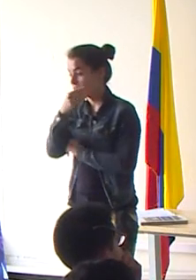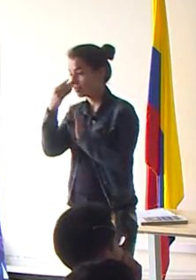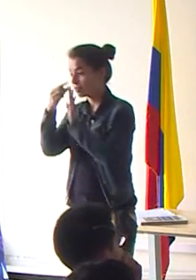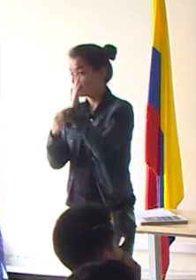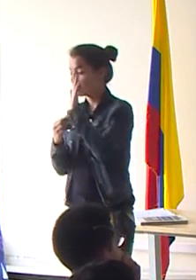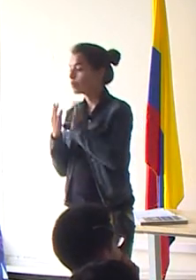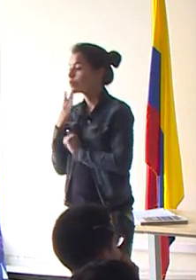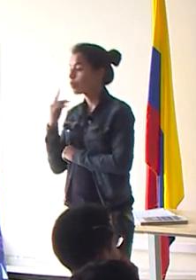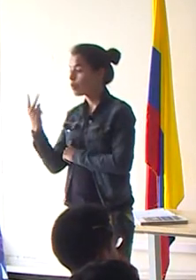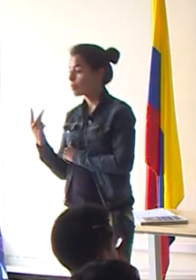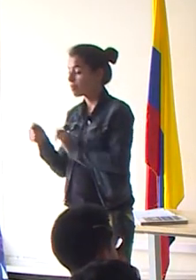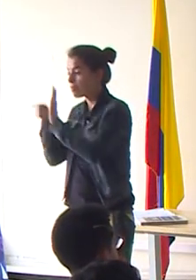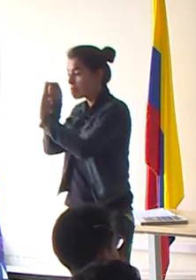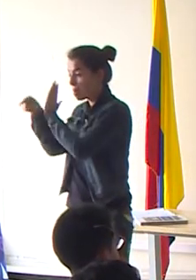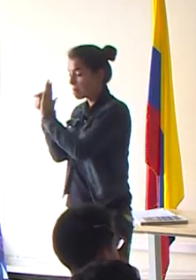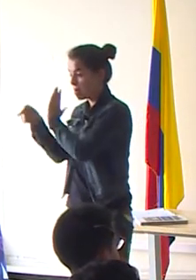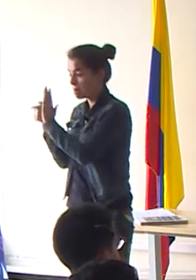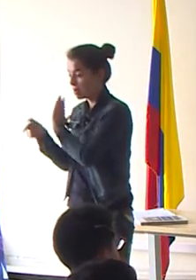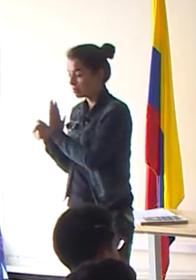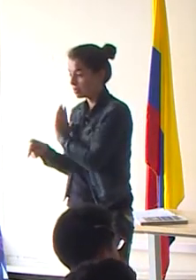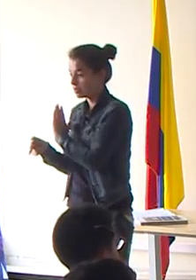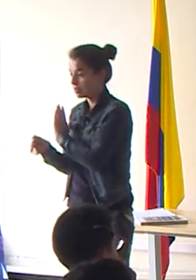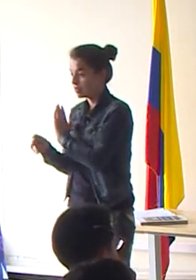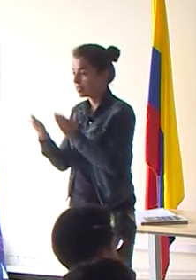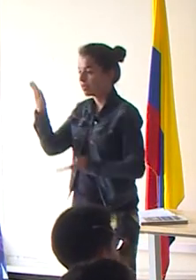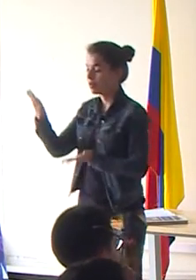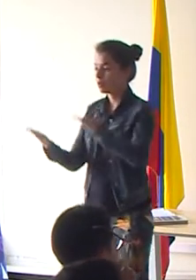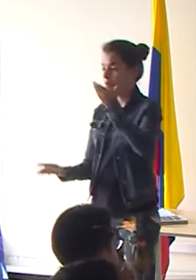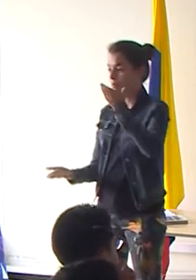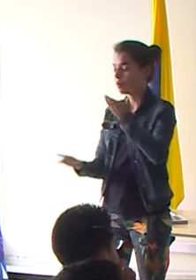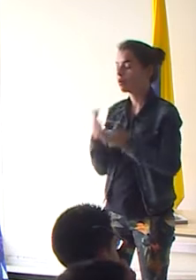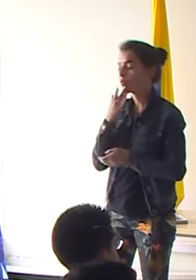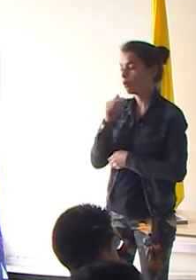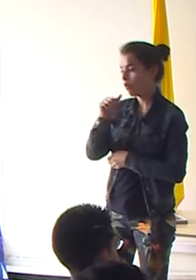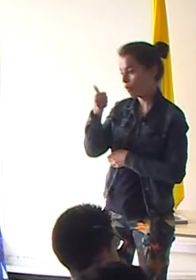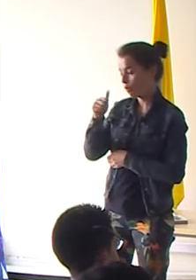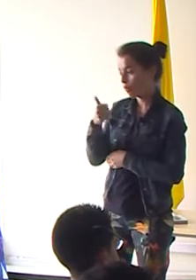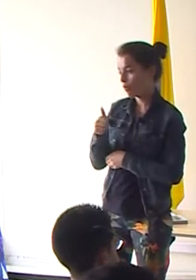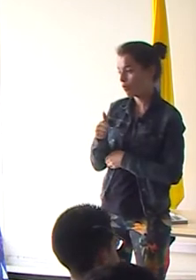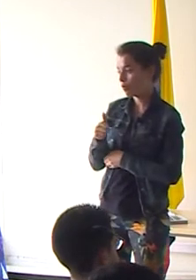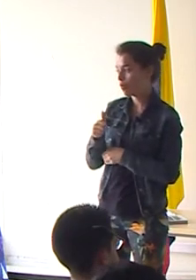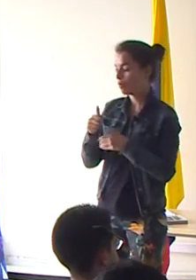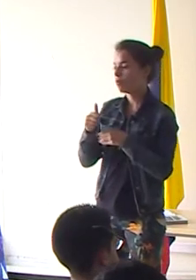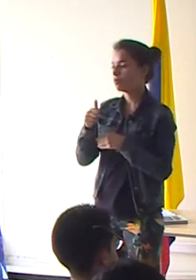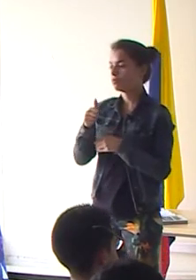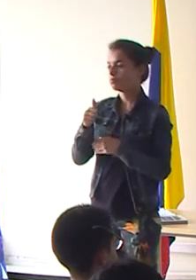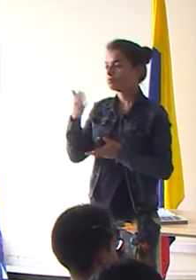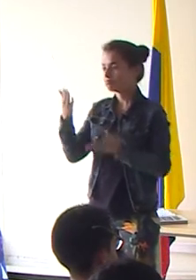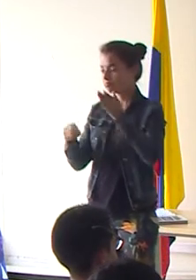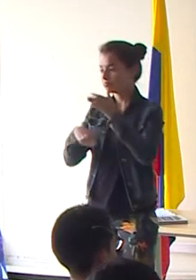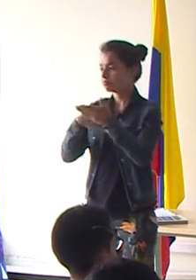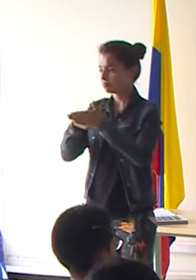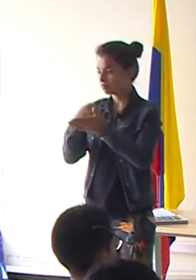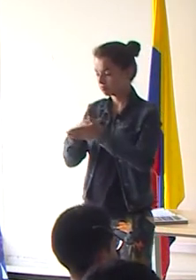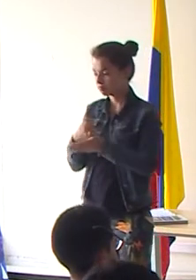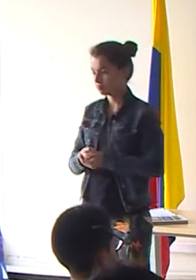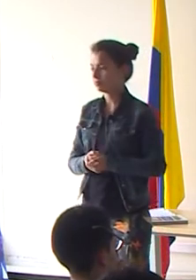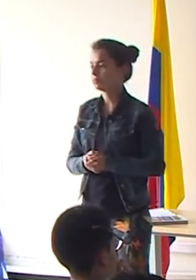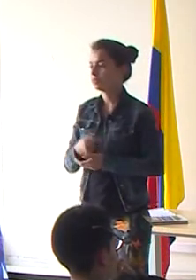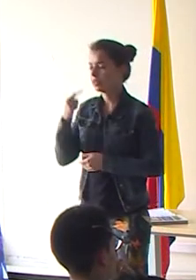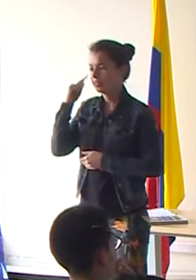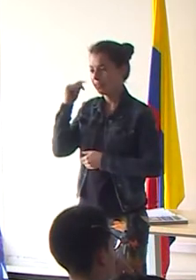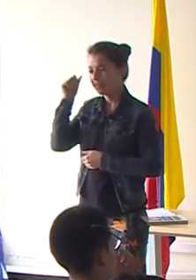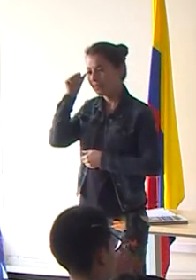hablando de cifras entre los últimos cinco años recuerden lo que les hablaba de la ciudad de la violencia